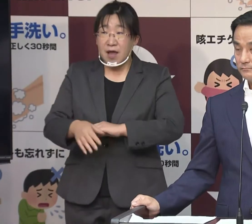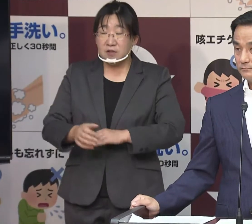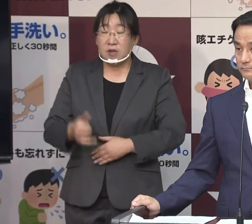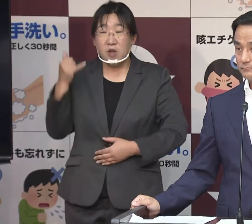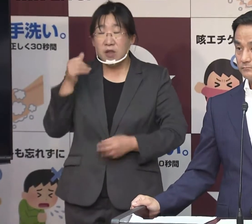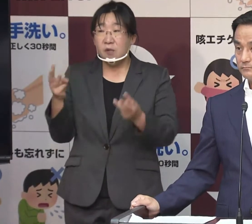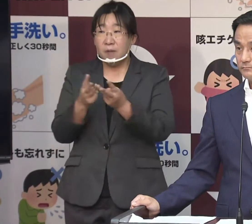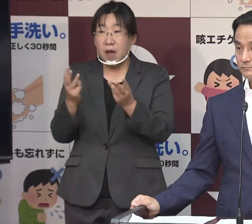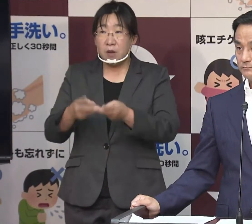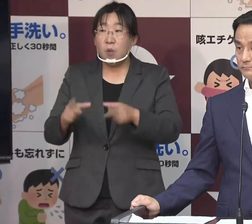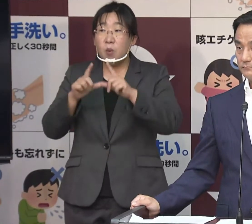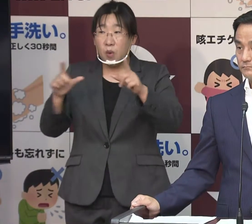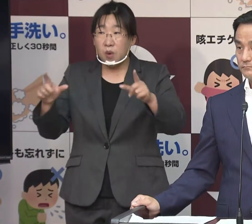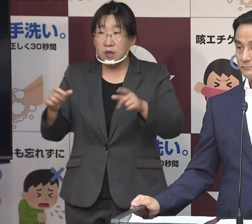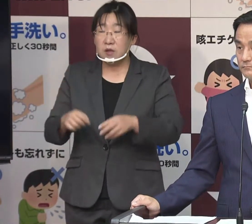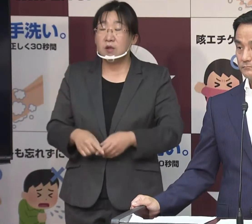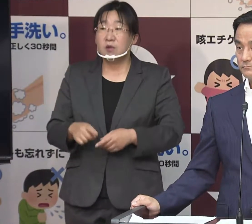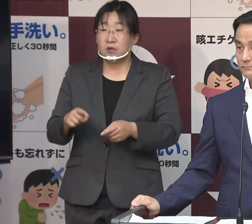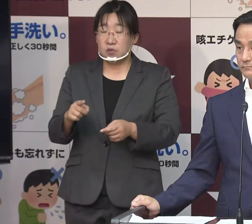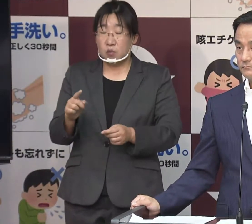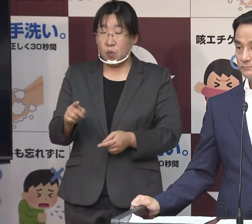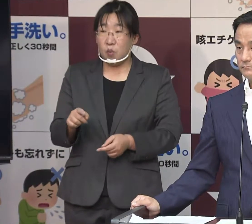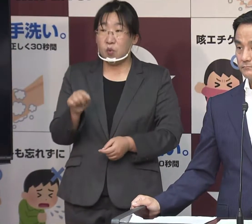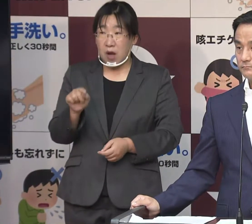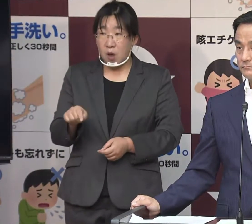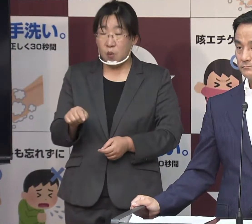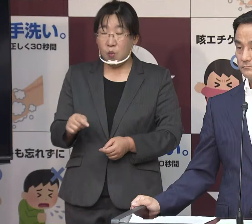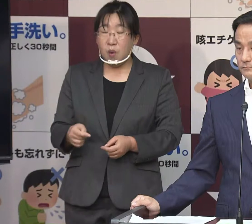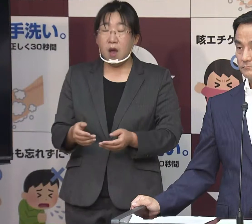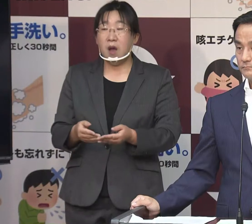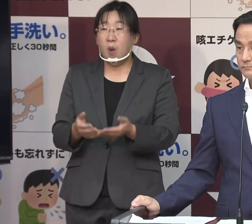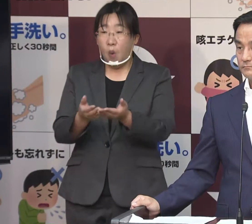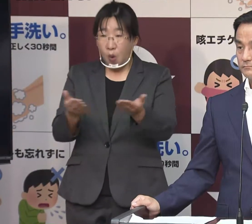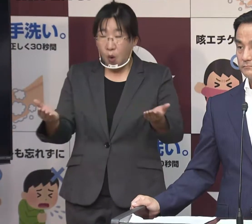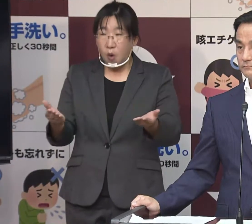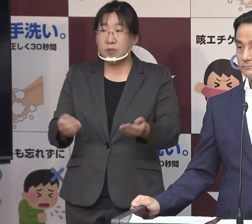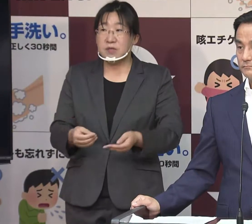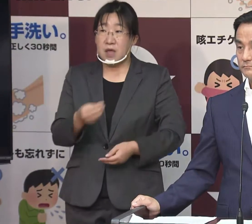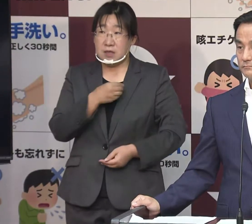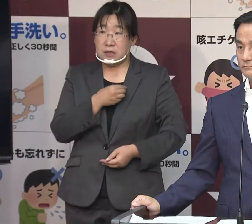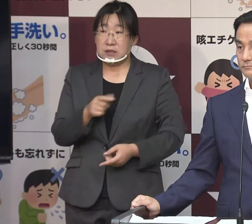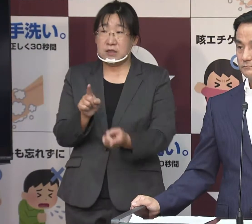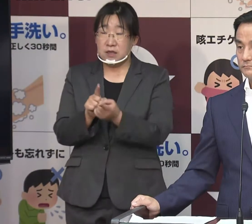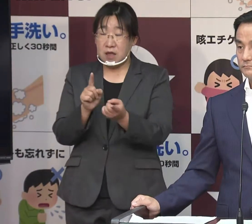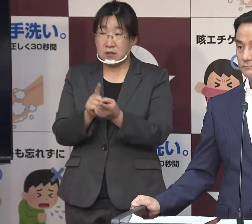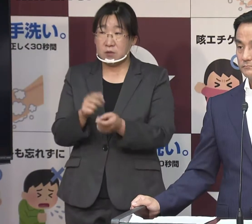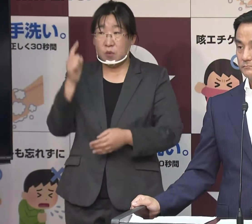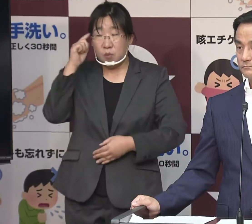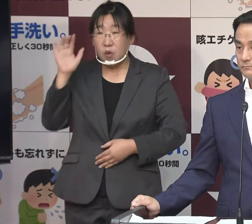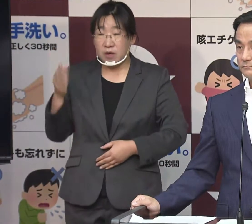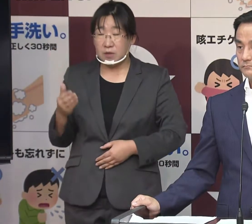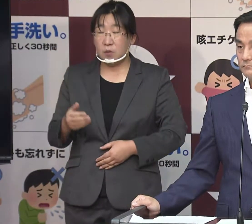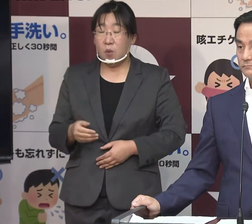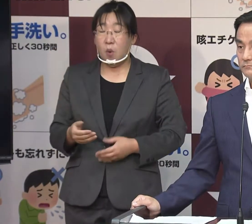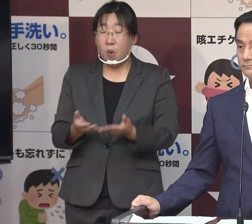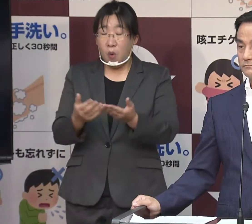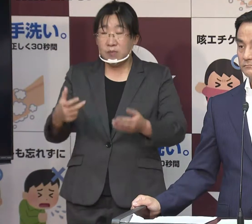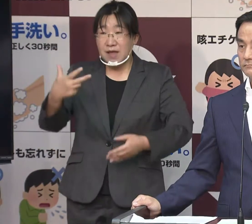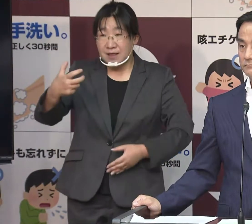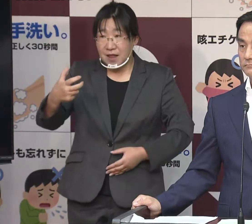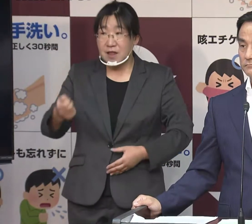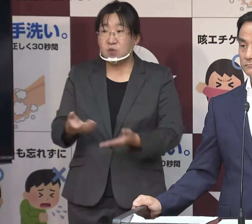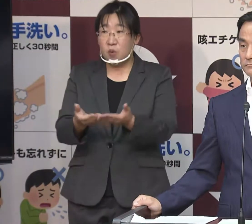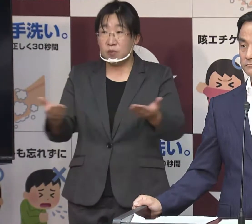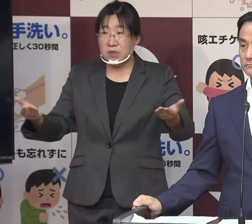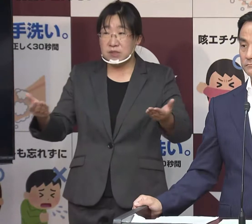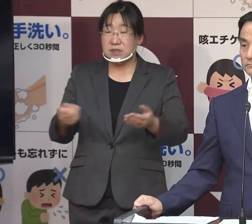あくまでもこう従業員対象の方だと思うんですけども、まあ、70点で地域も限定されて